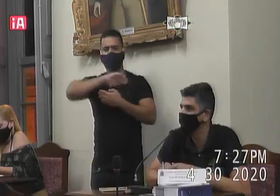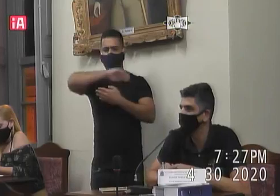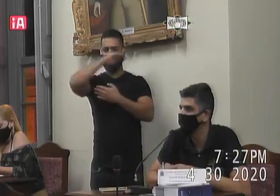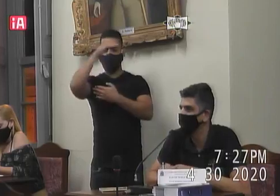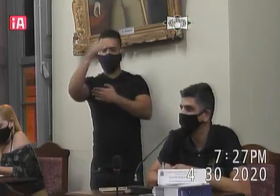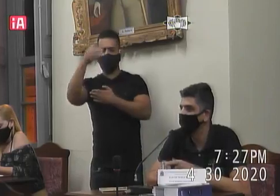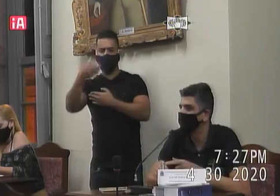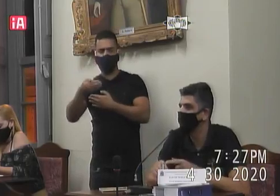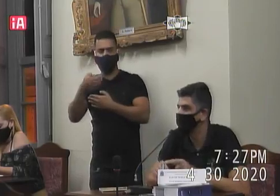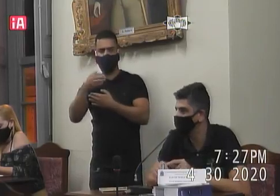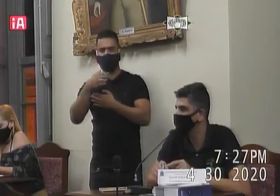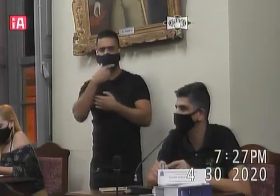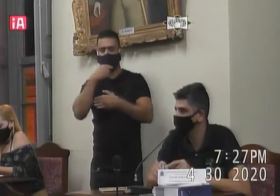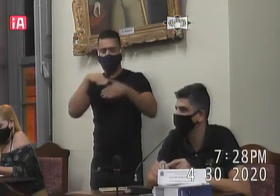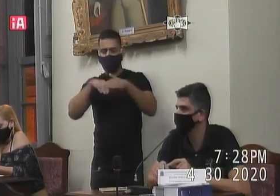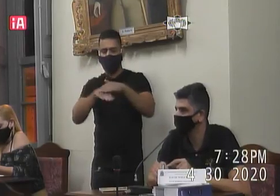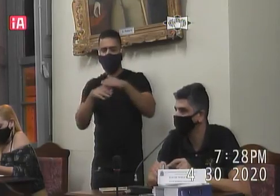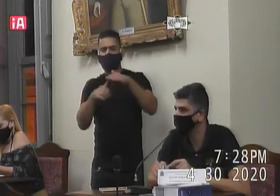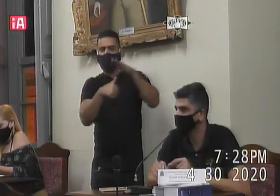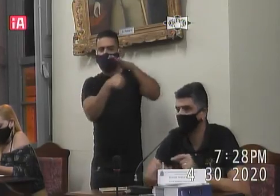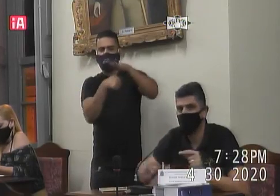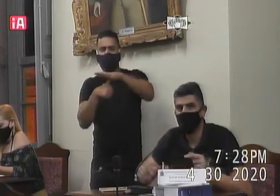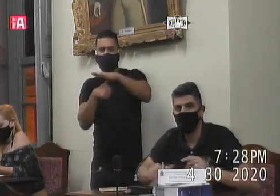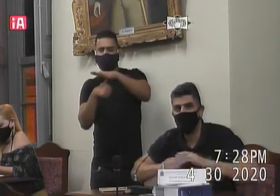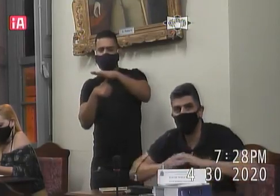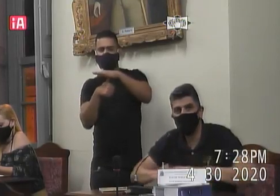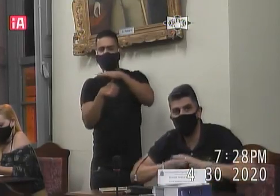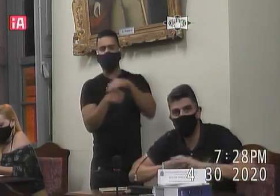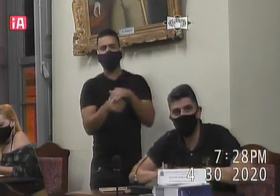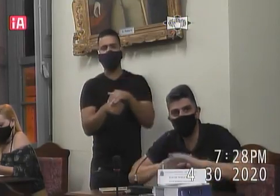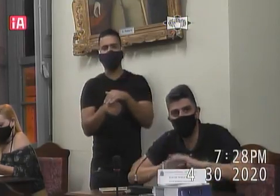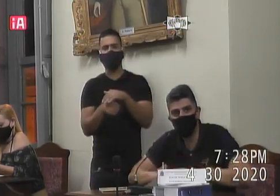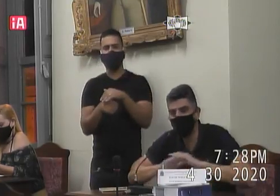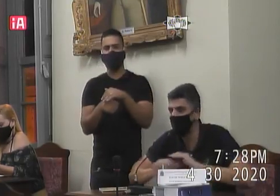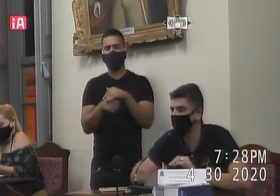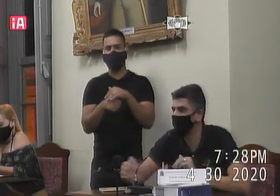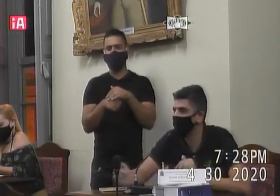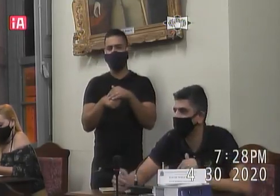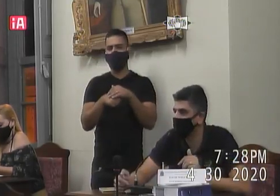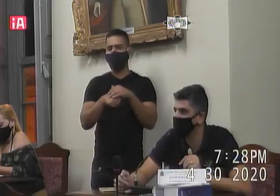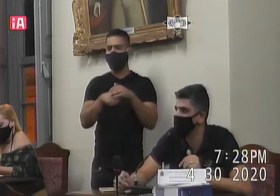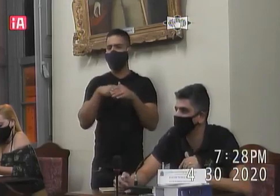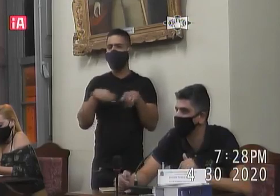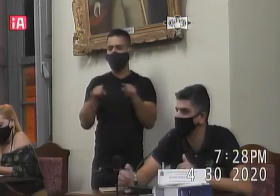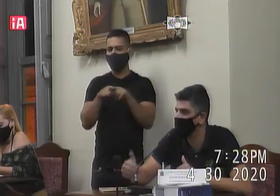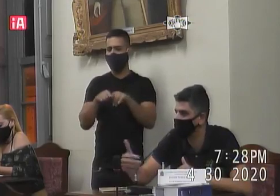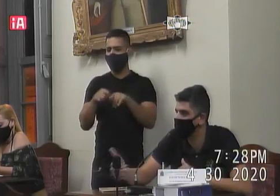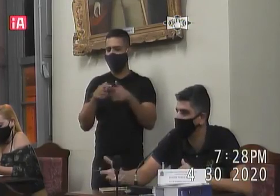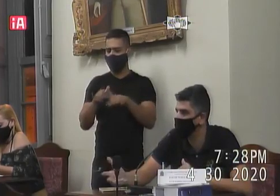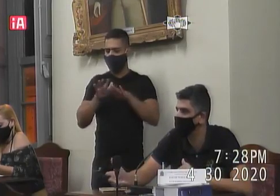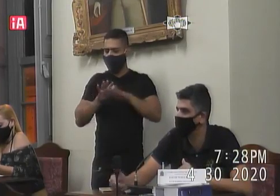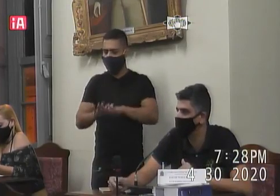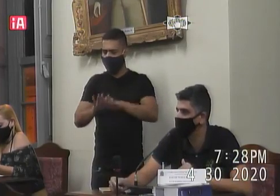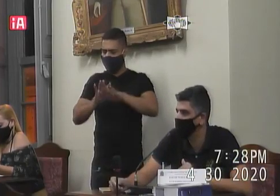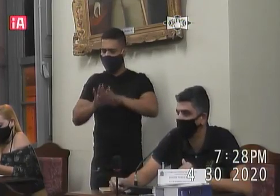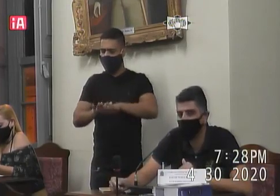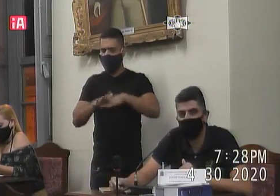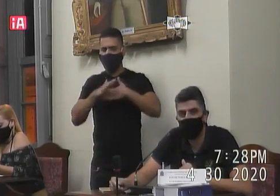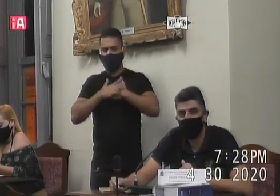né, dentro do helicóptero, e existia um movimento de massagem cardíaca, porque ele estava bem